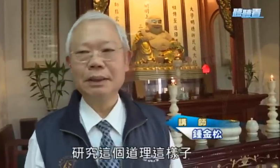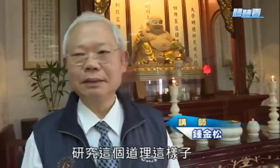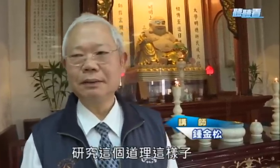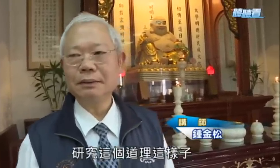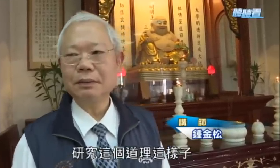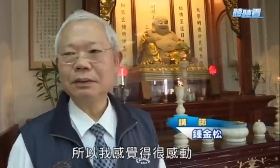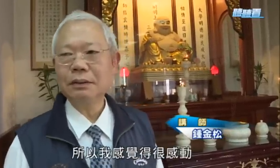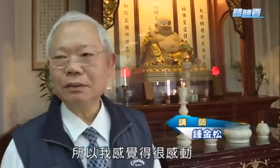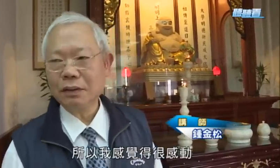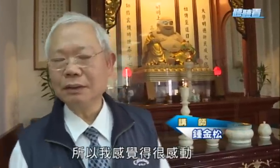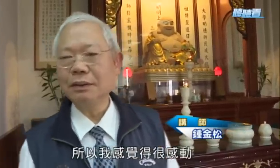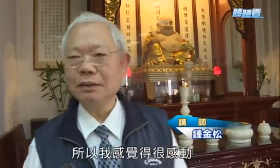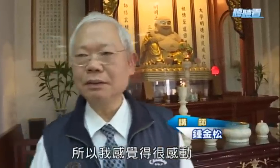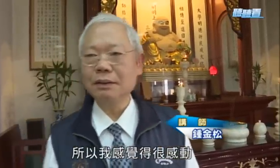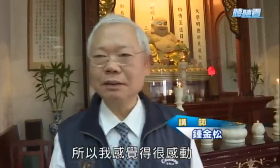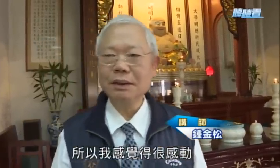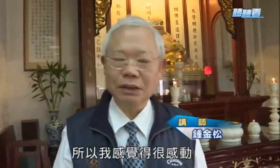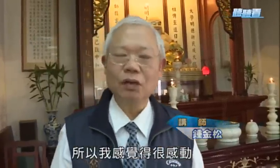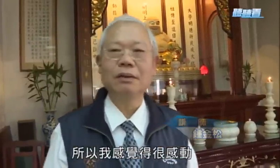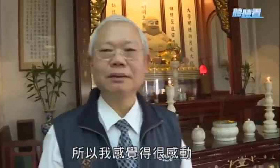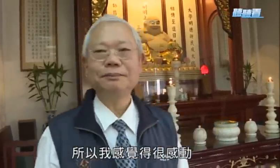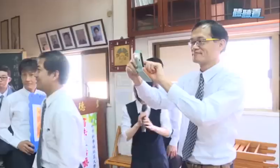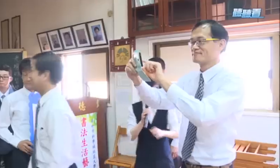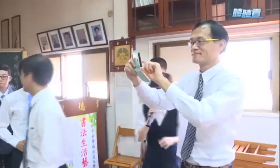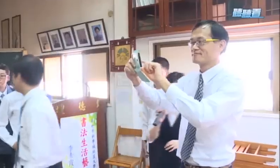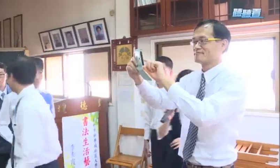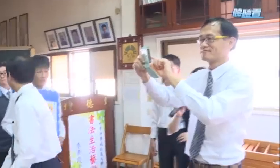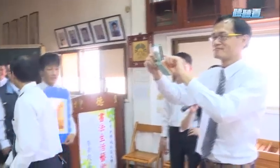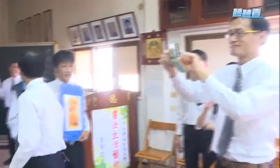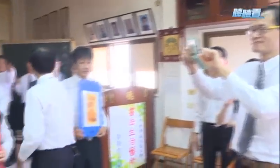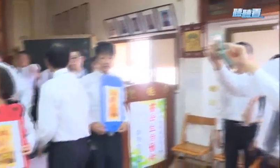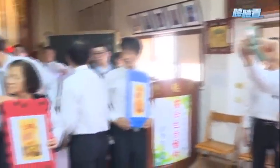这样所以我感觉到很感动啊。